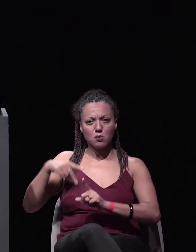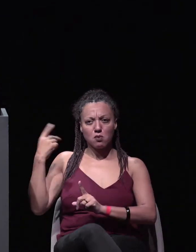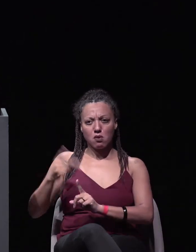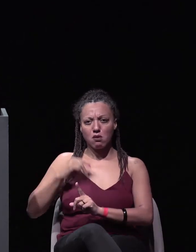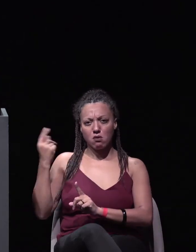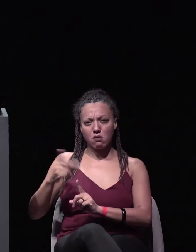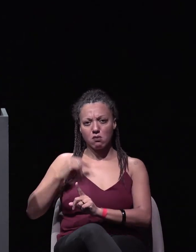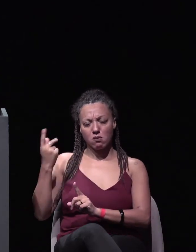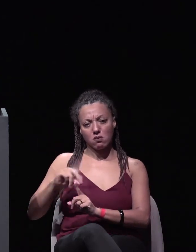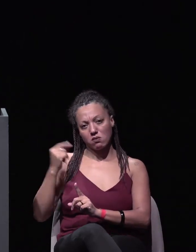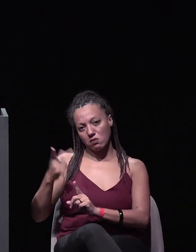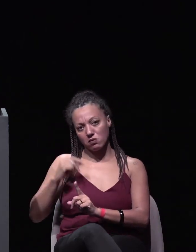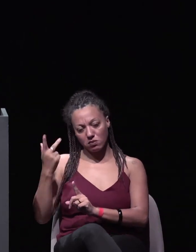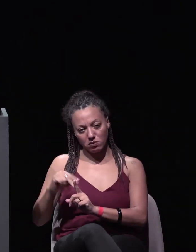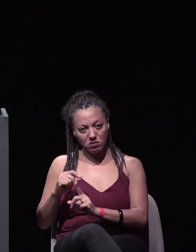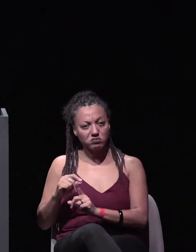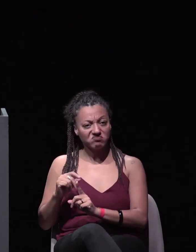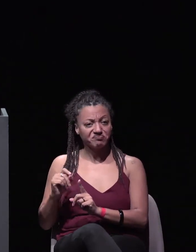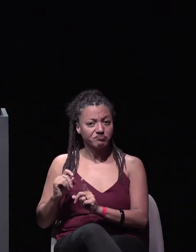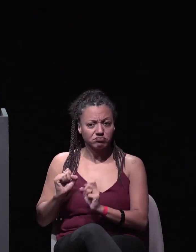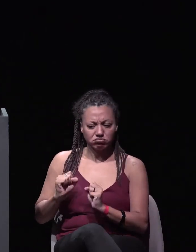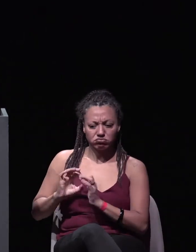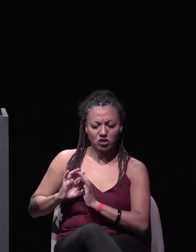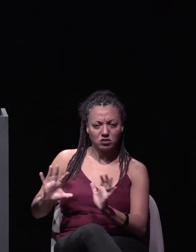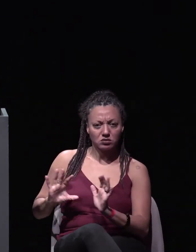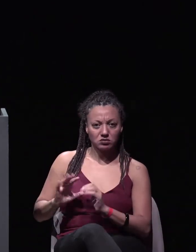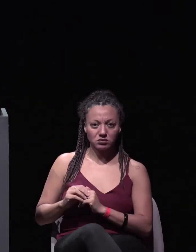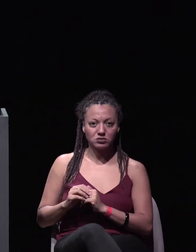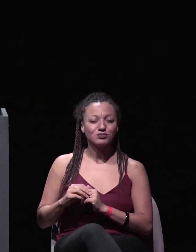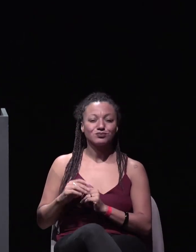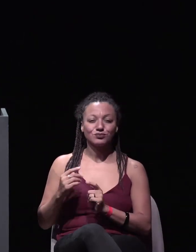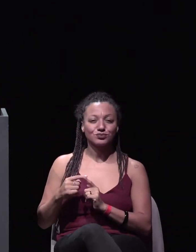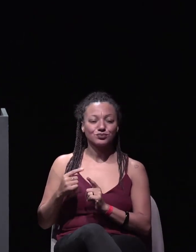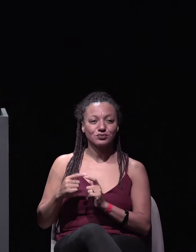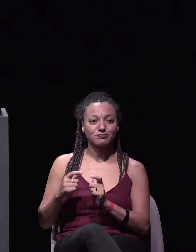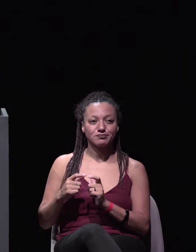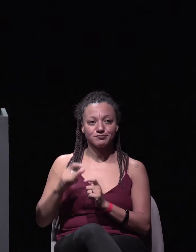essa dinâmica de extermínio de negros, né?